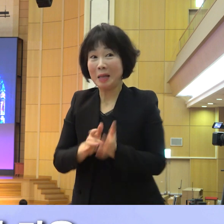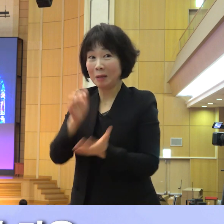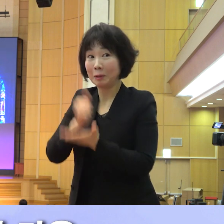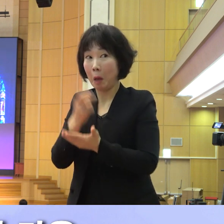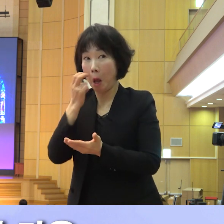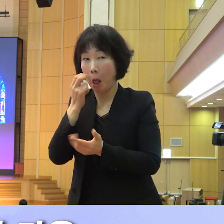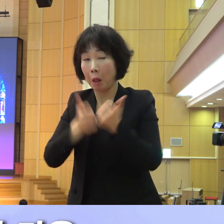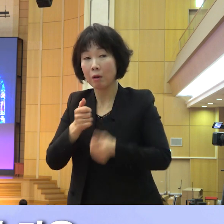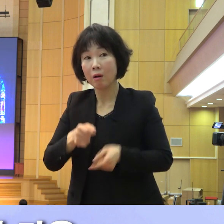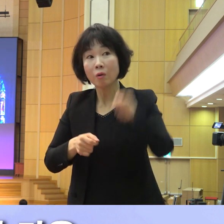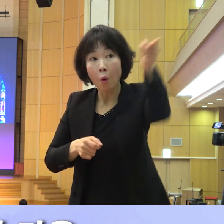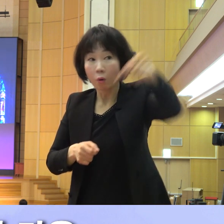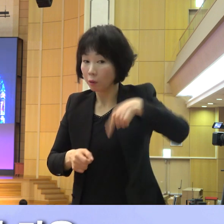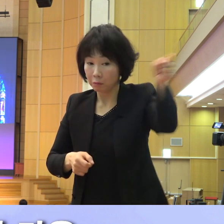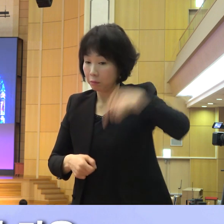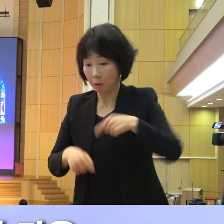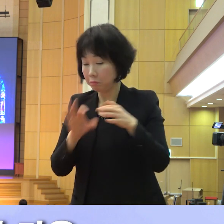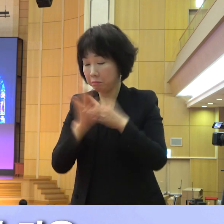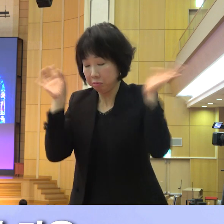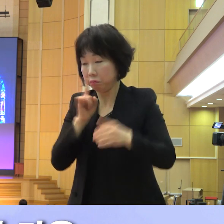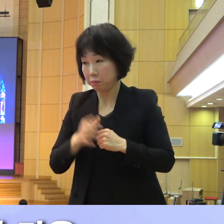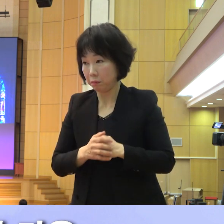몰라도